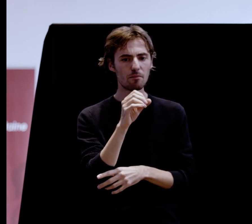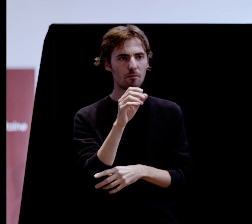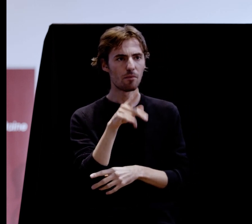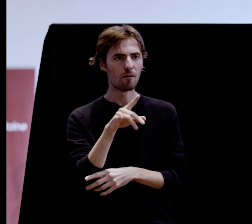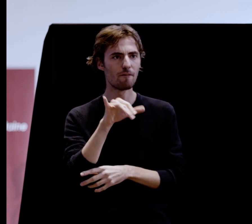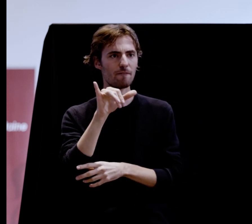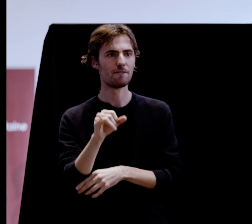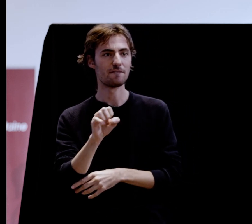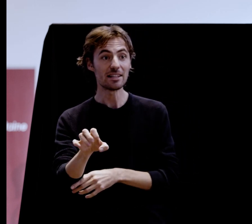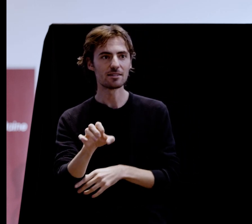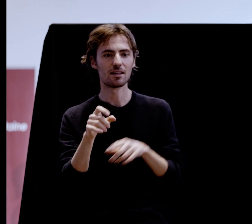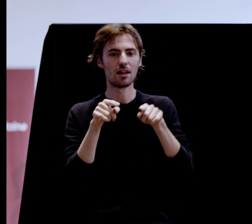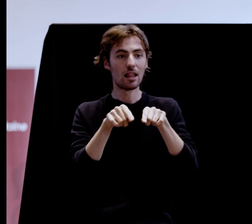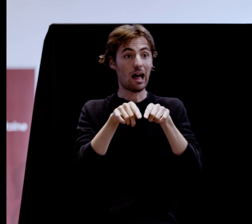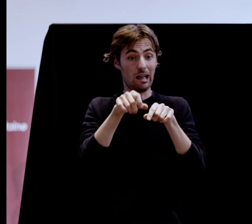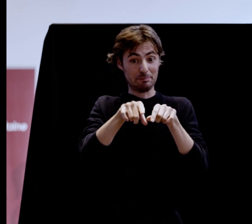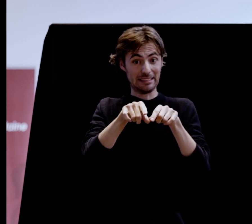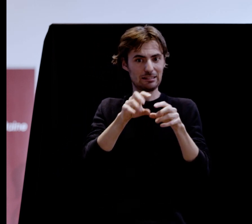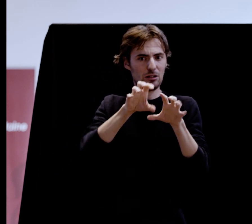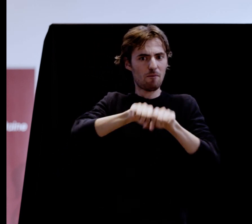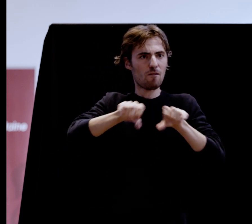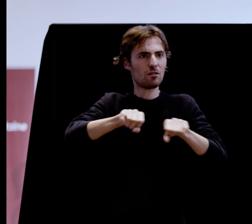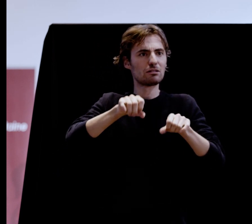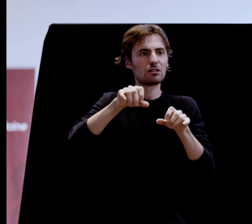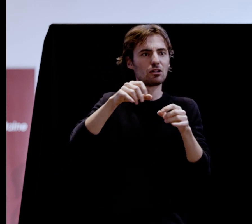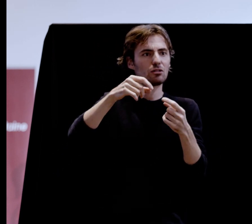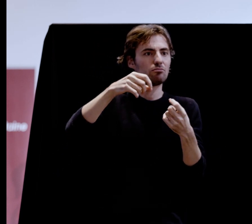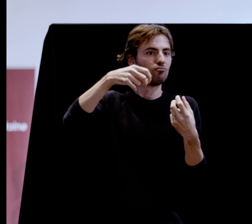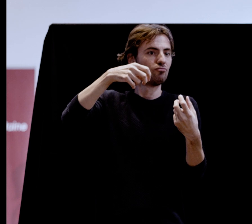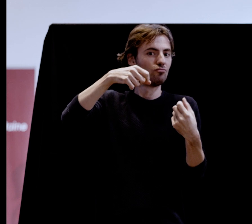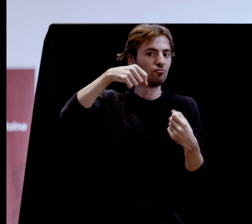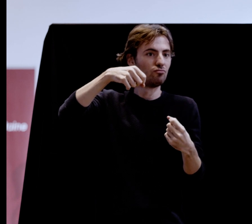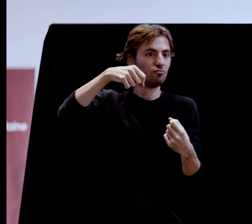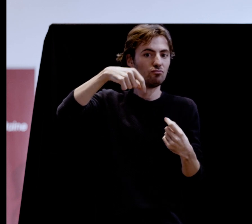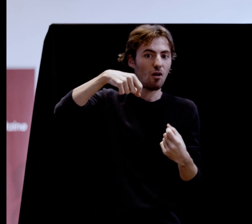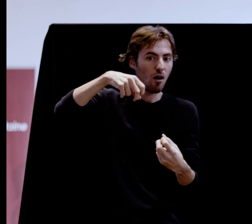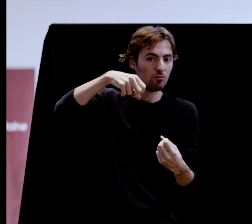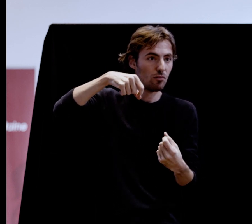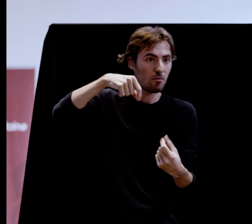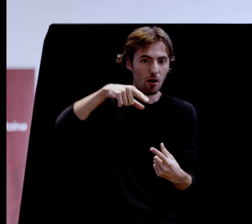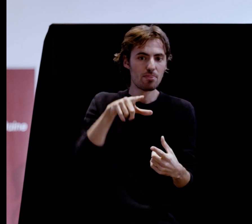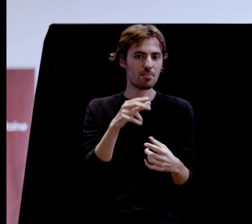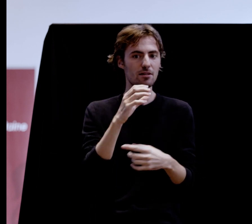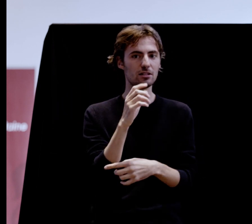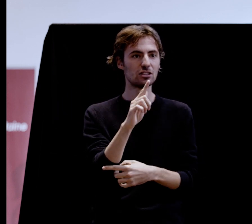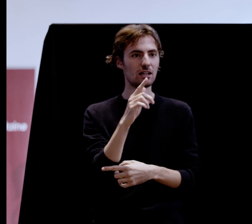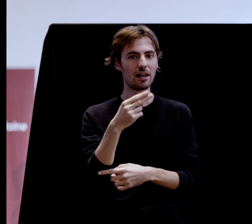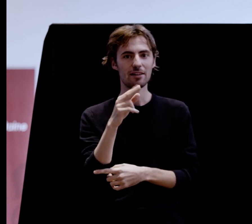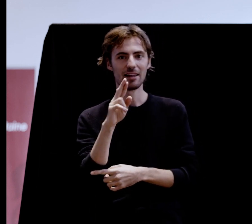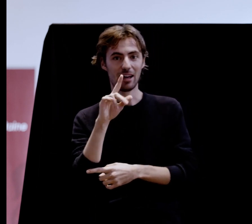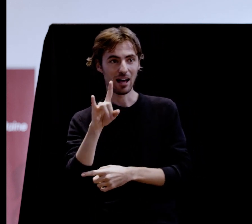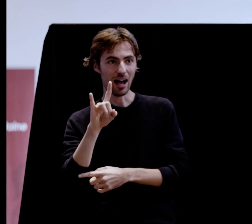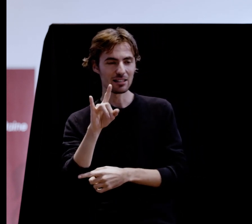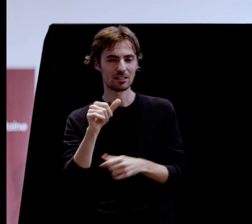une hormone, le GnRH, qui stimule l'hypophyse, qui